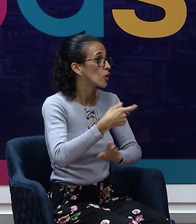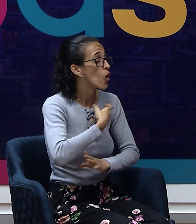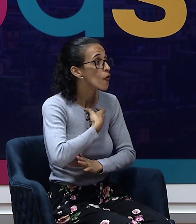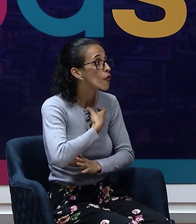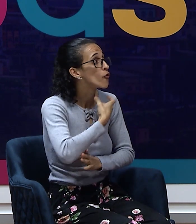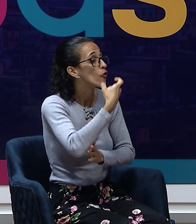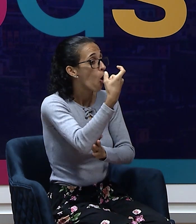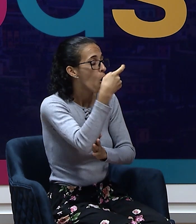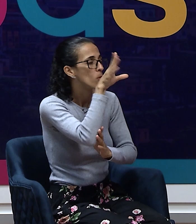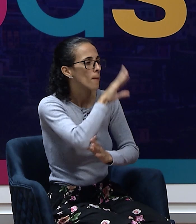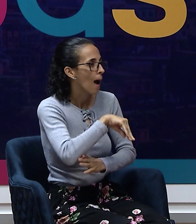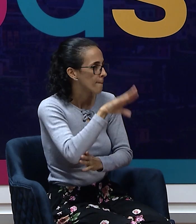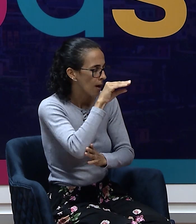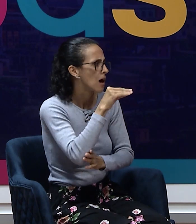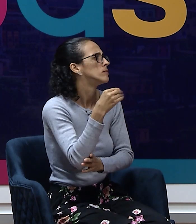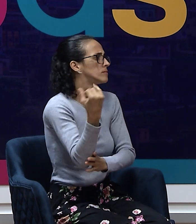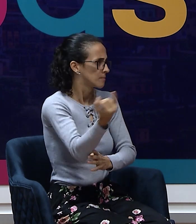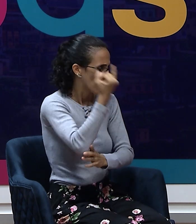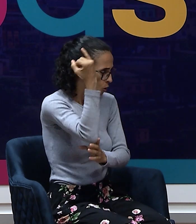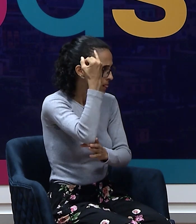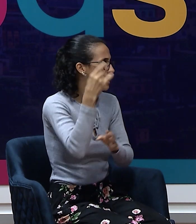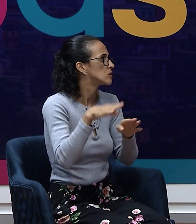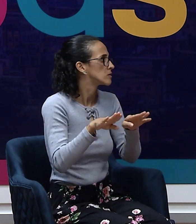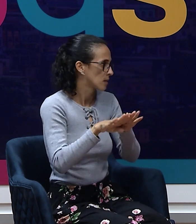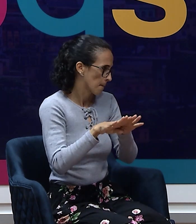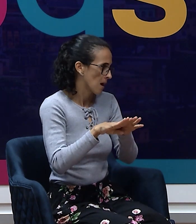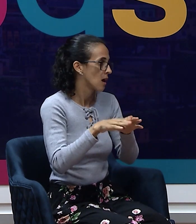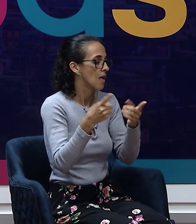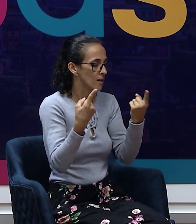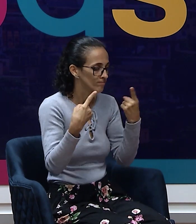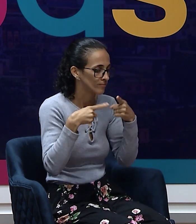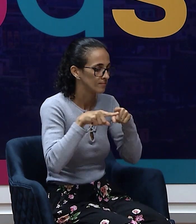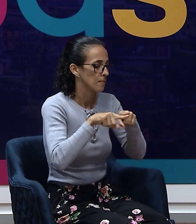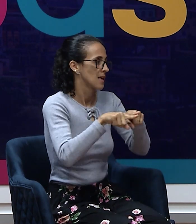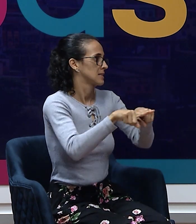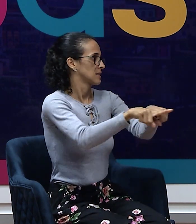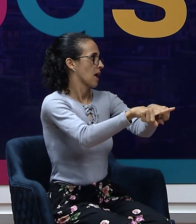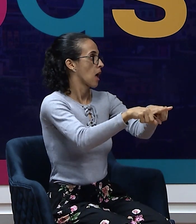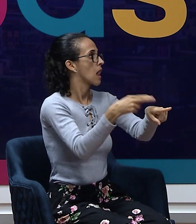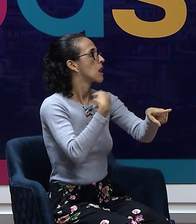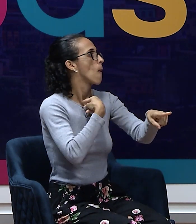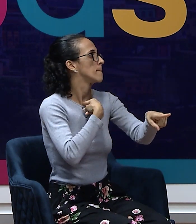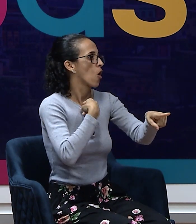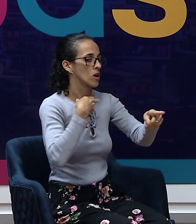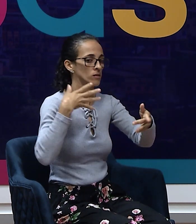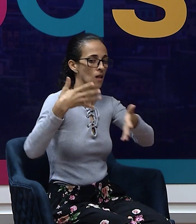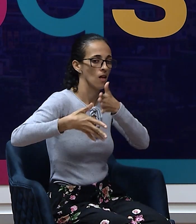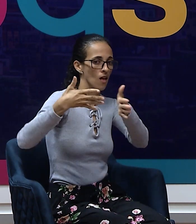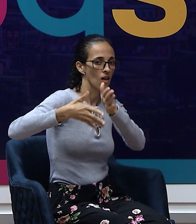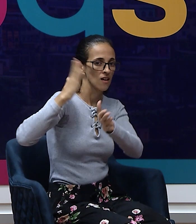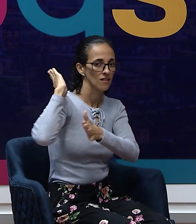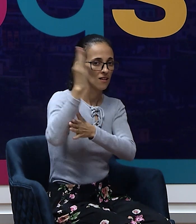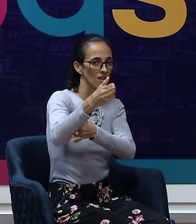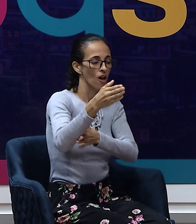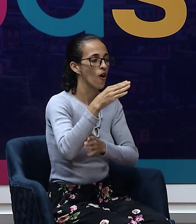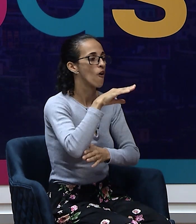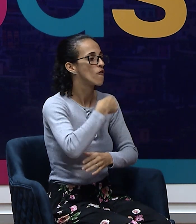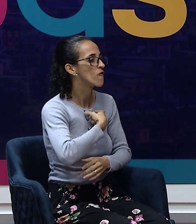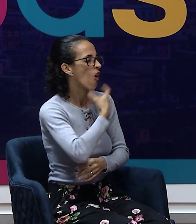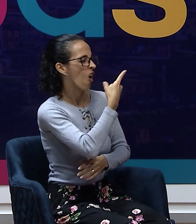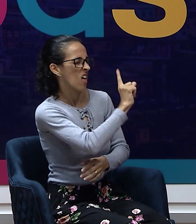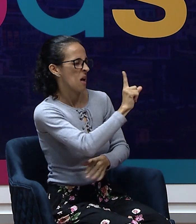para a comunidade surda. Porque eu falo, ok, ela é importante, mas simultâneo, isso